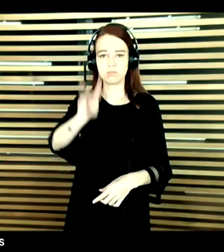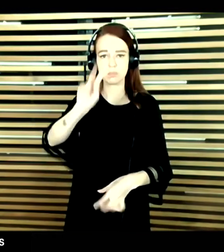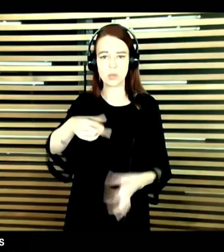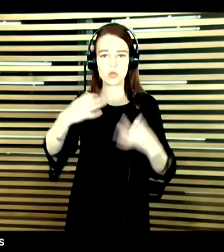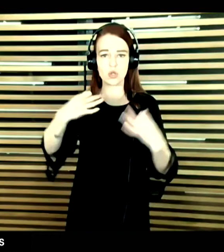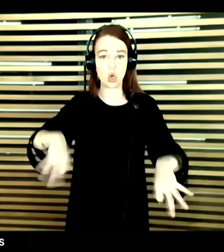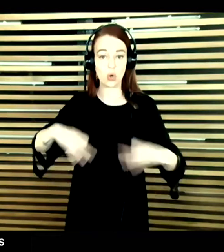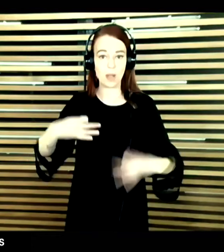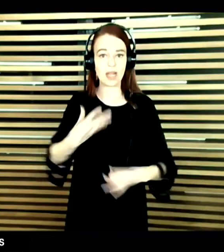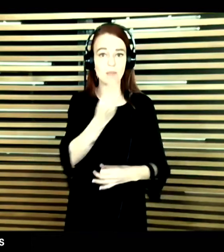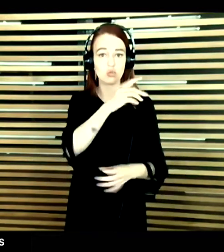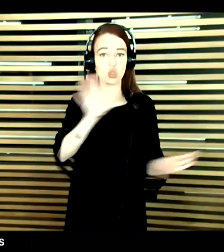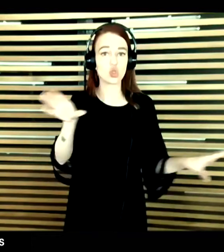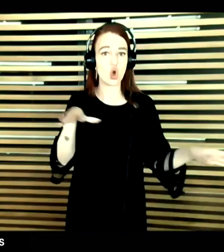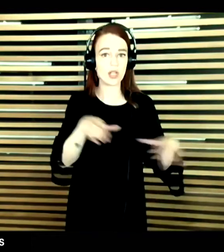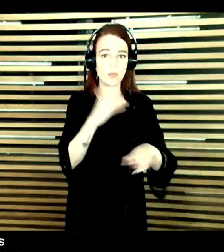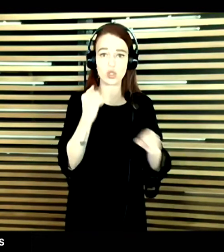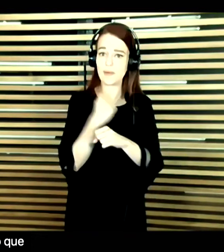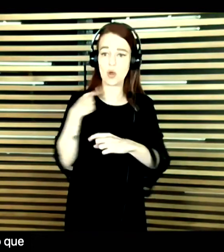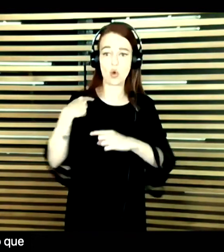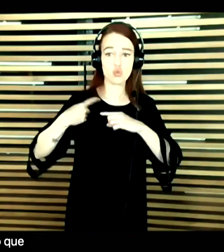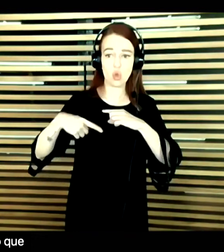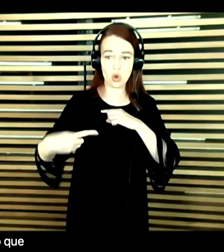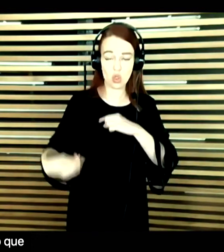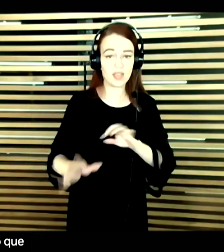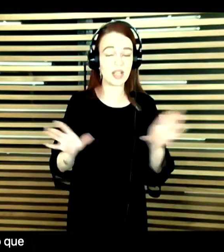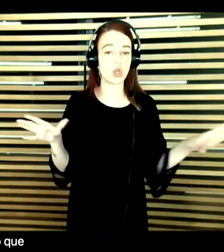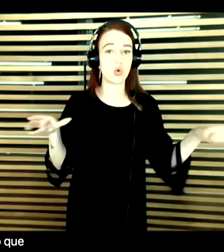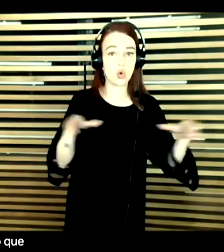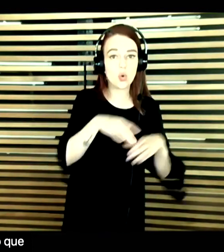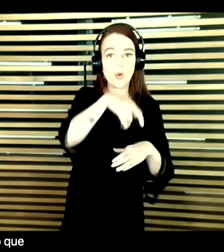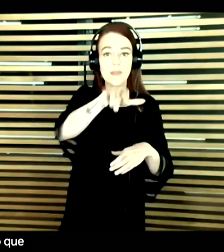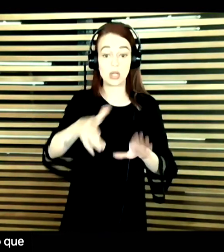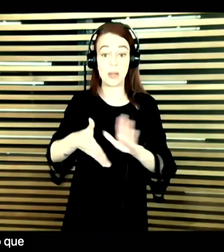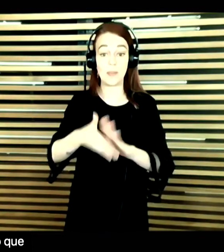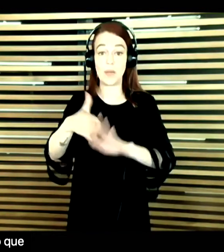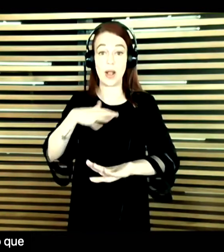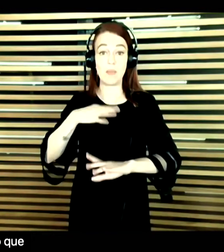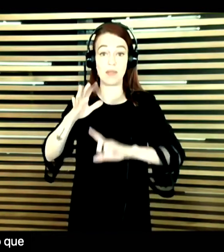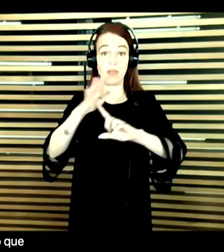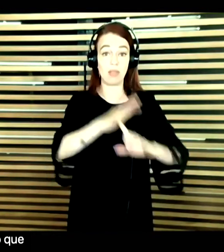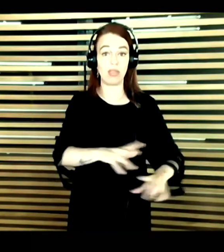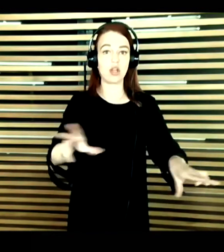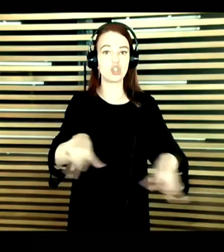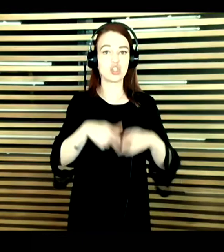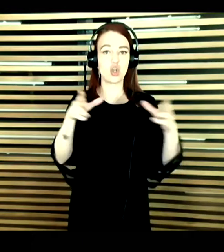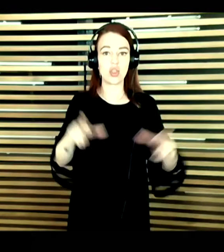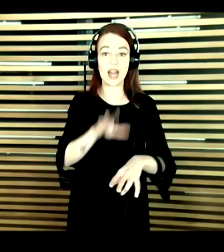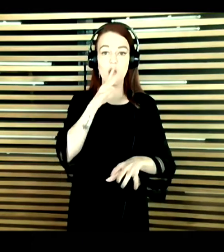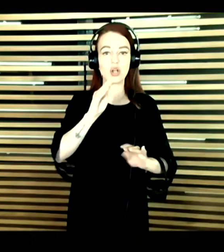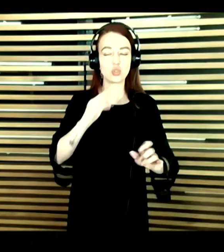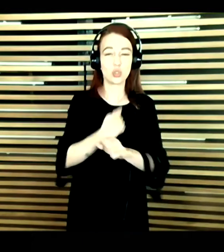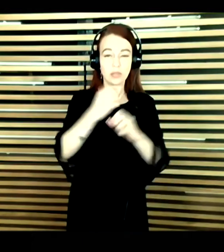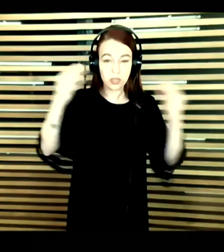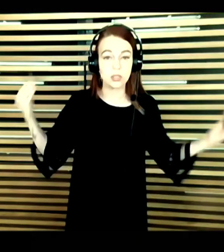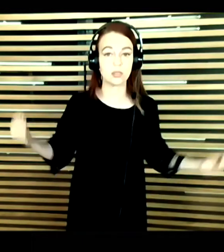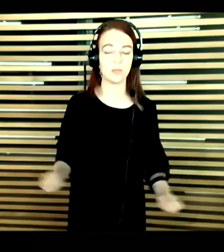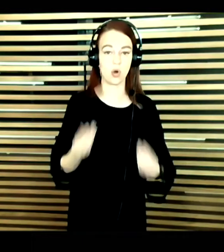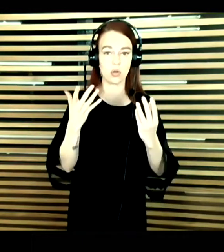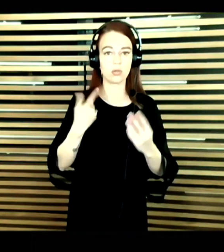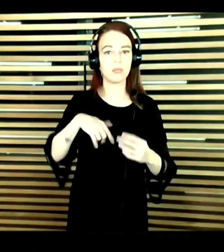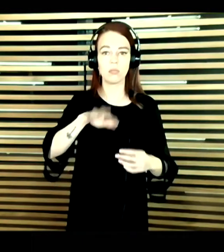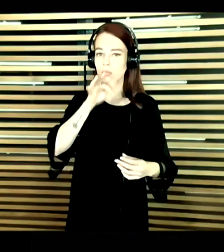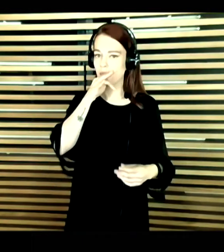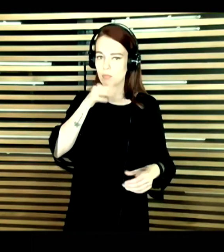desarrollan muchos colectivos con grupos y personas en riesgo de exclusión. Nos queda mucho trabajo